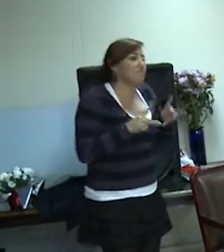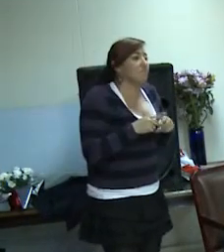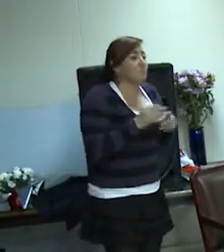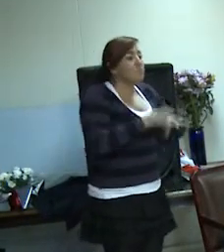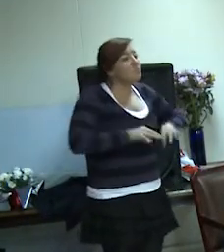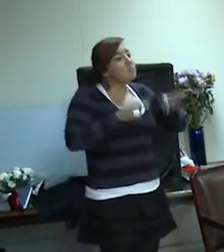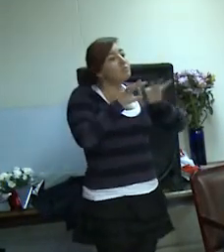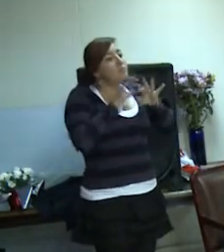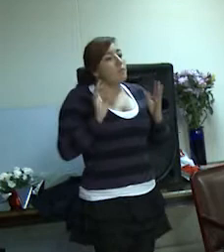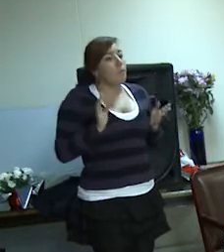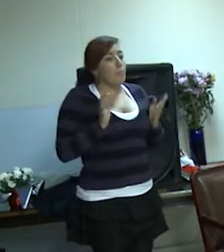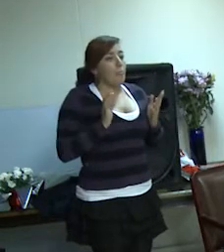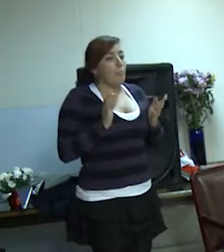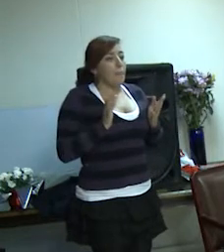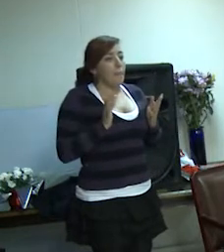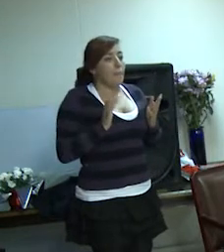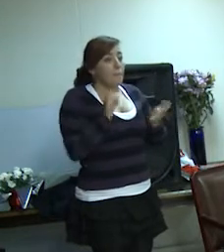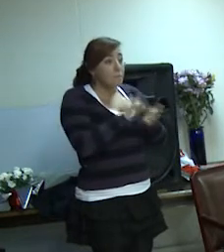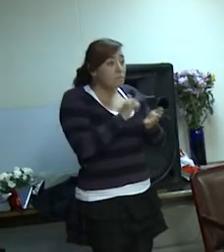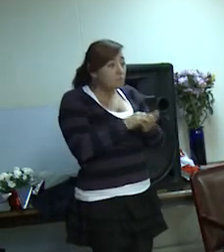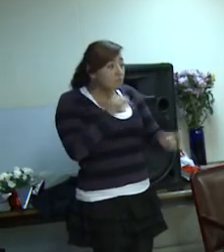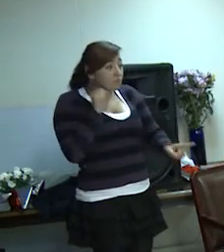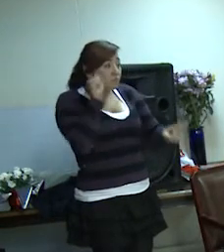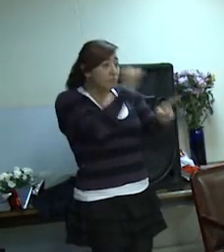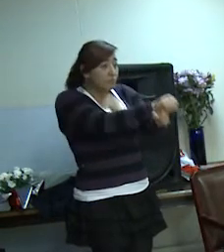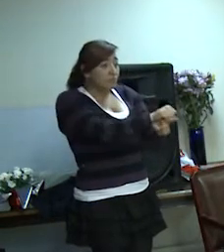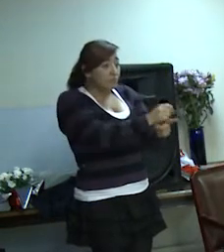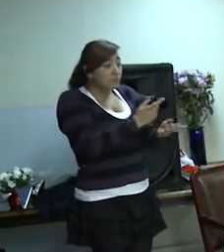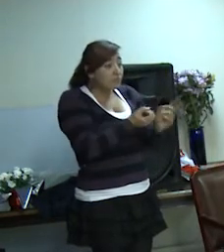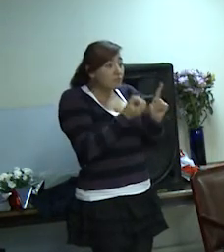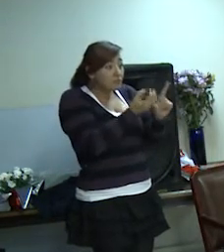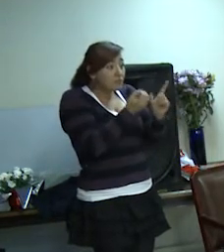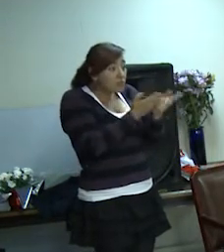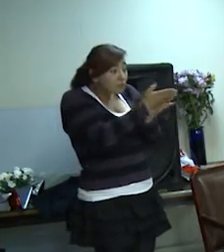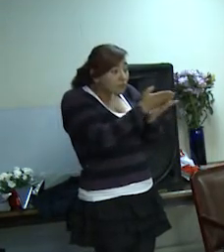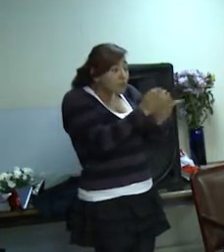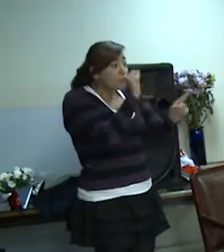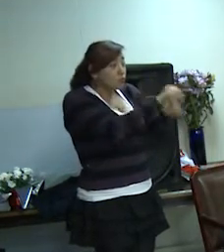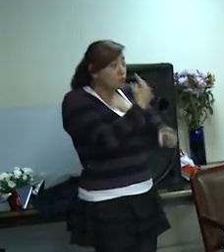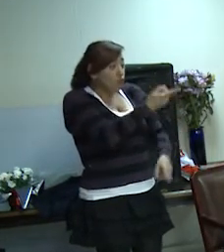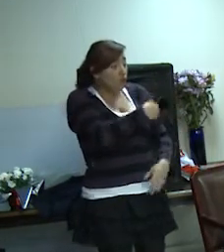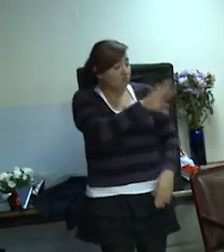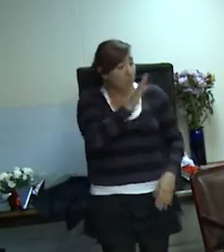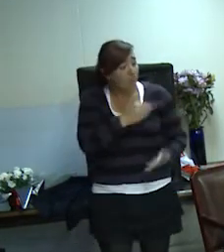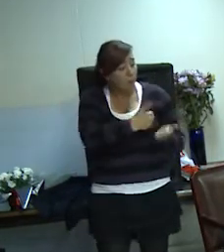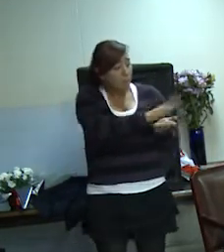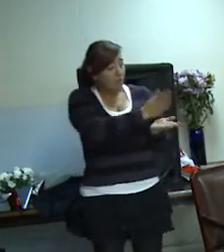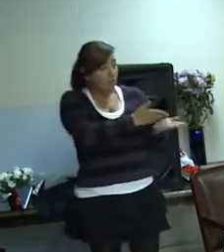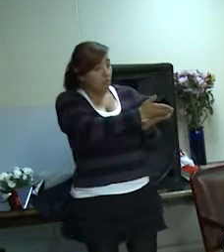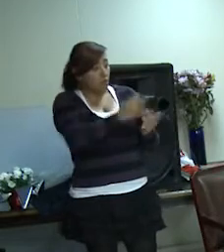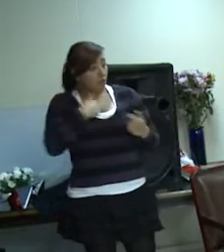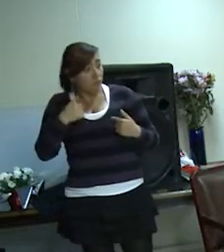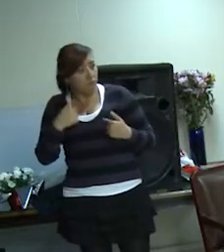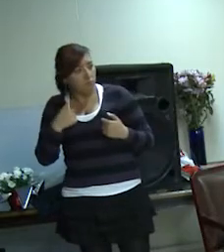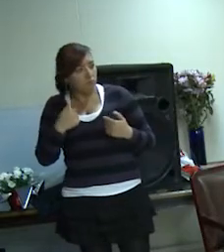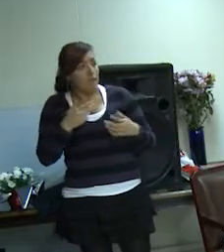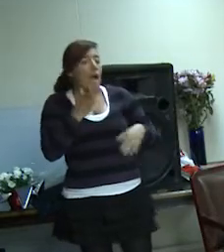no. Es decir, no dejar solo a la licenciatura, si me hago entender, no. Porque siento que a veces se